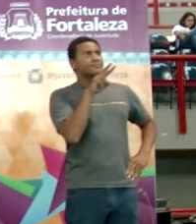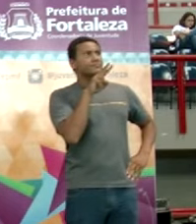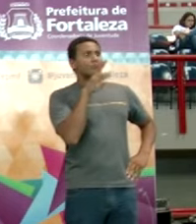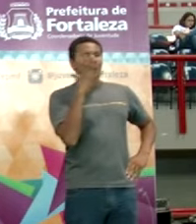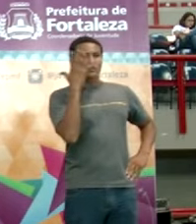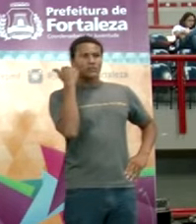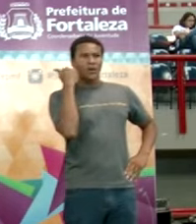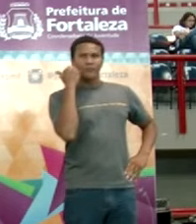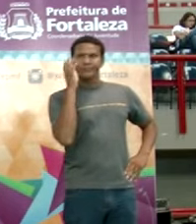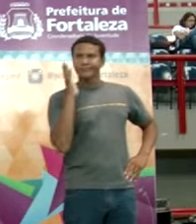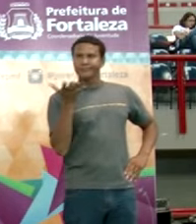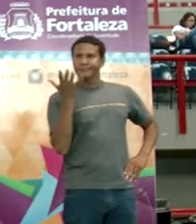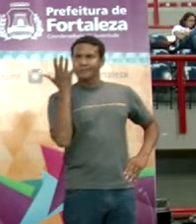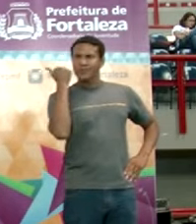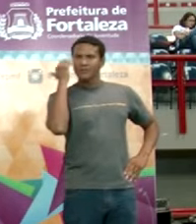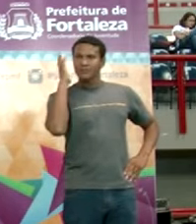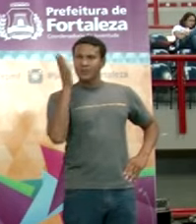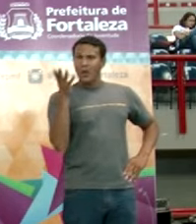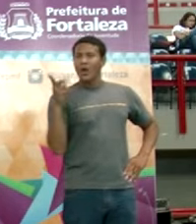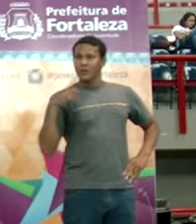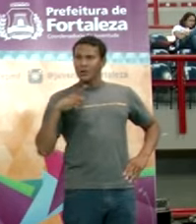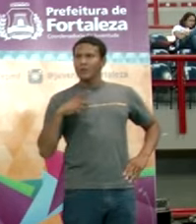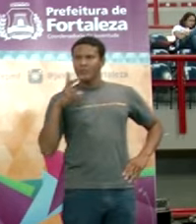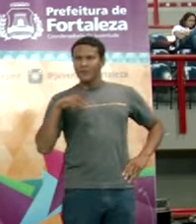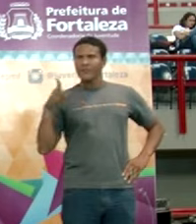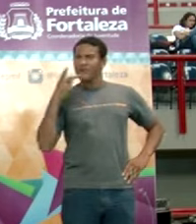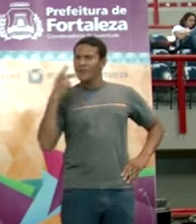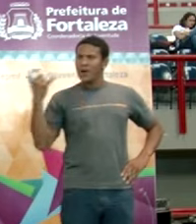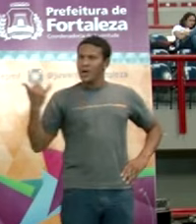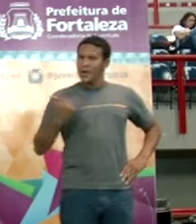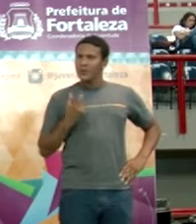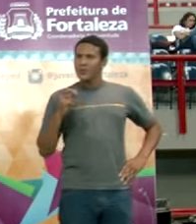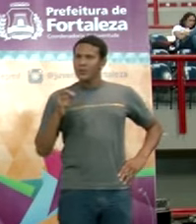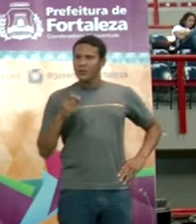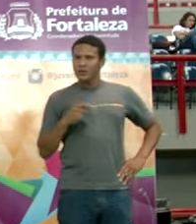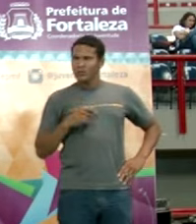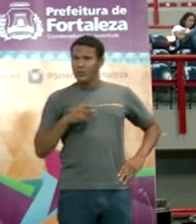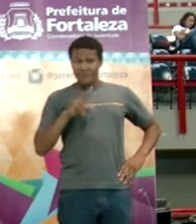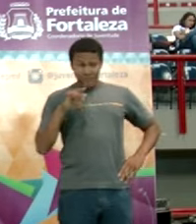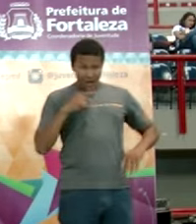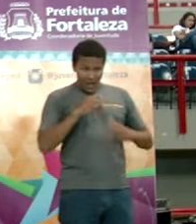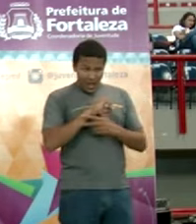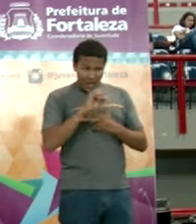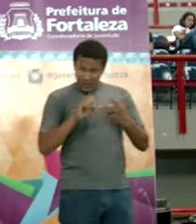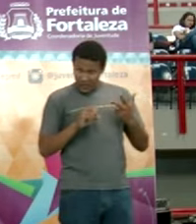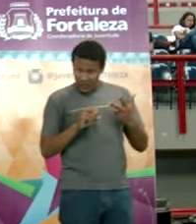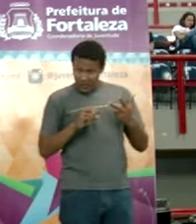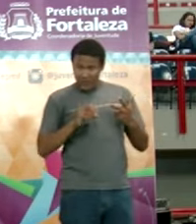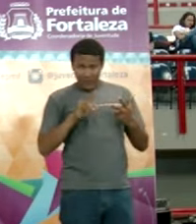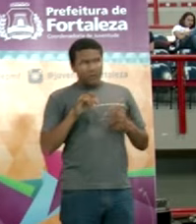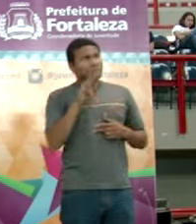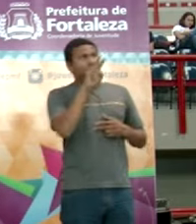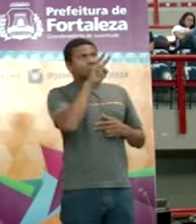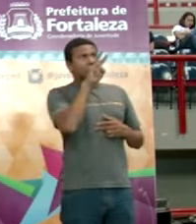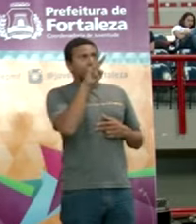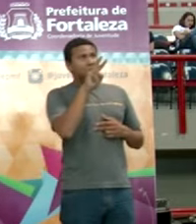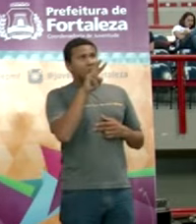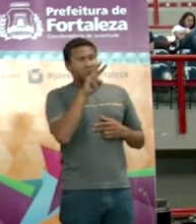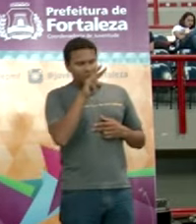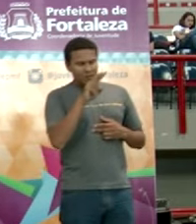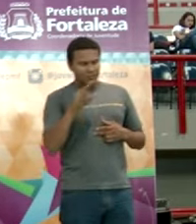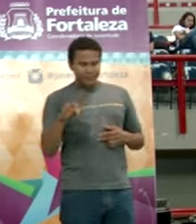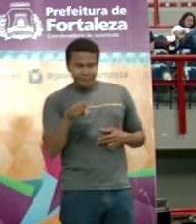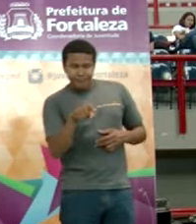Então, um colega nosso, ele fala assim, ó, quando vai resolver uma questão do Enem, vai direto para a